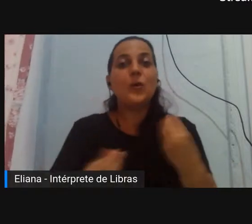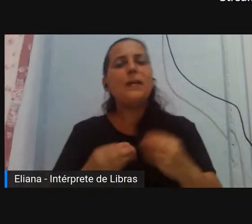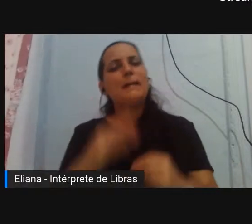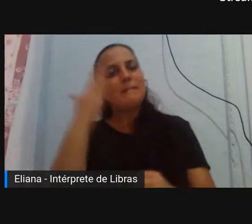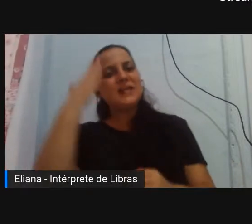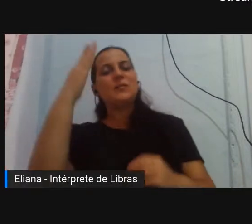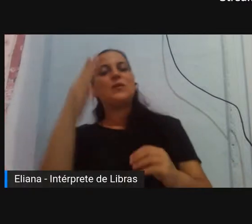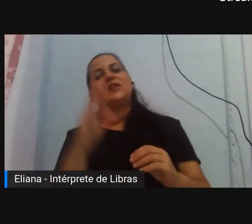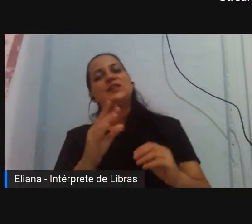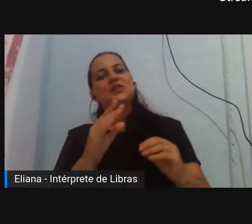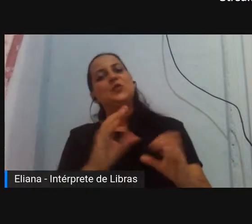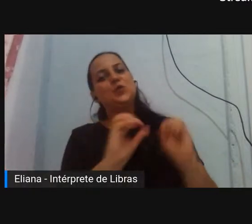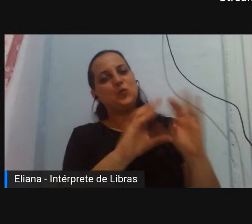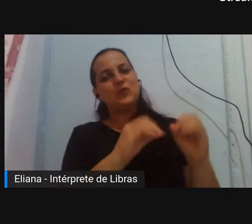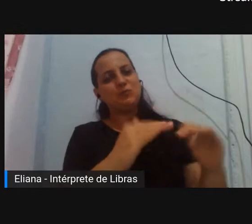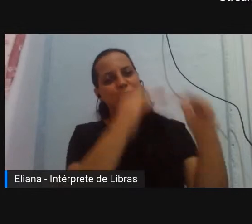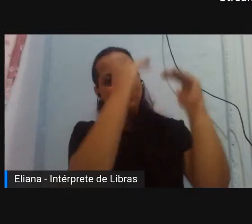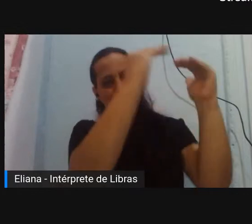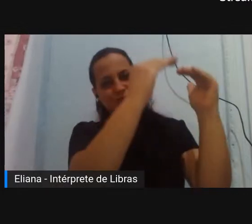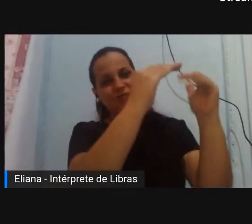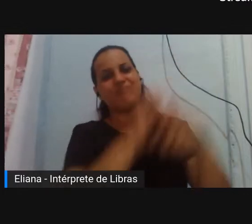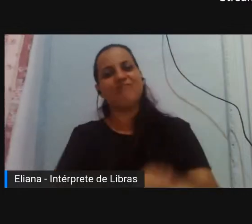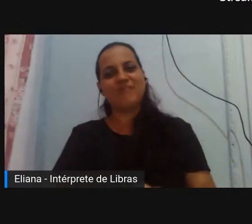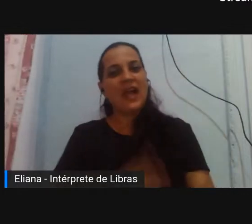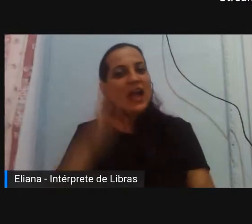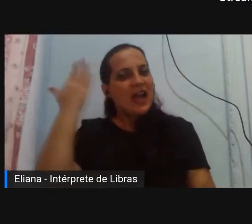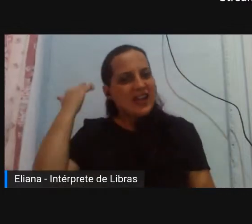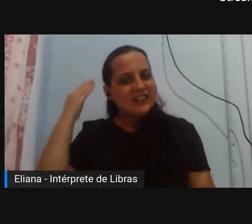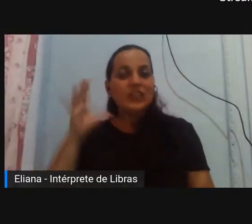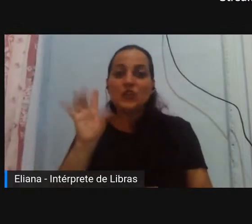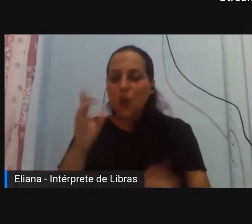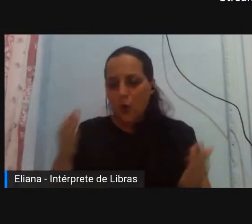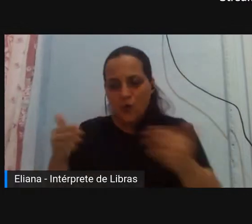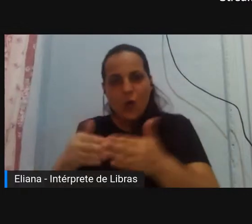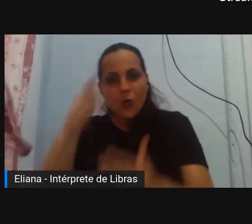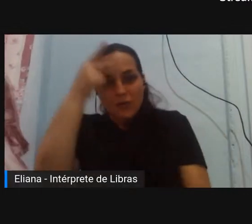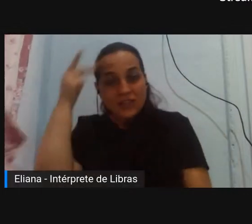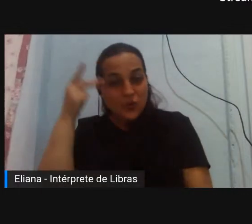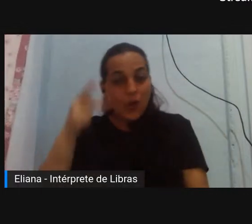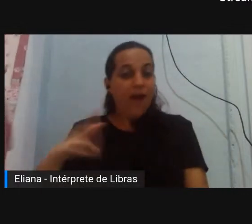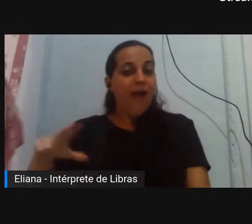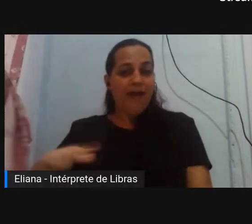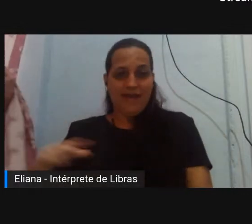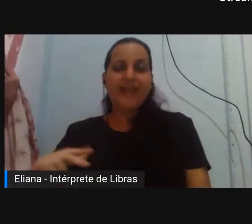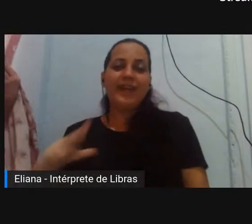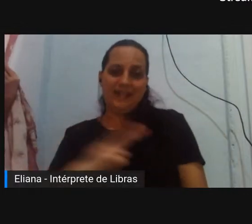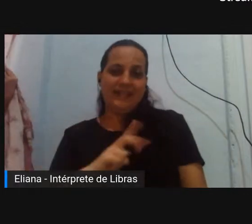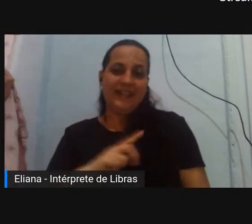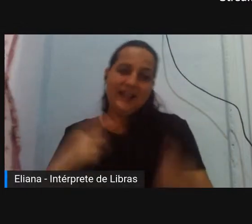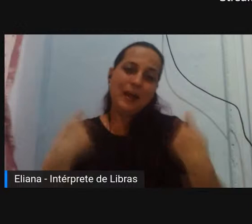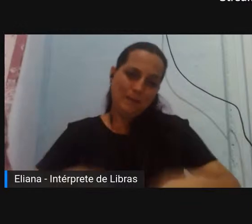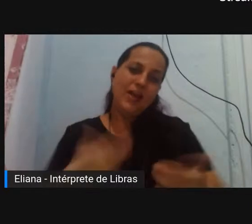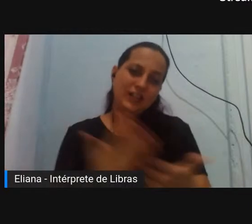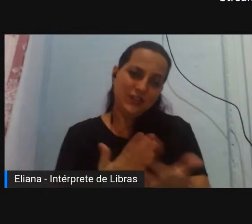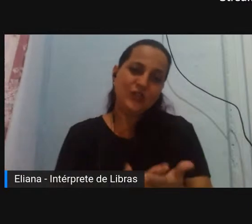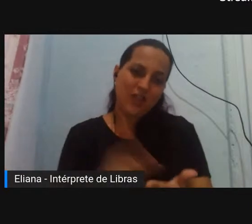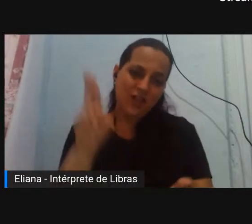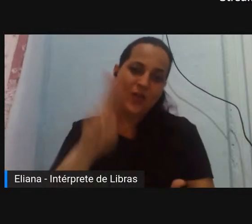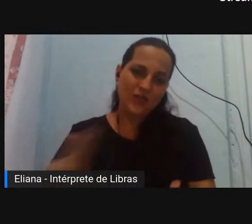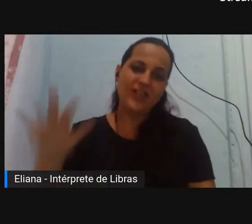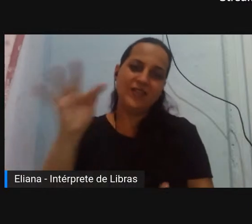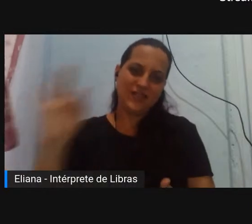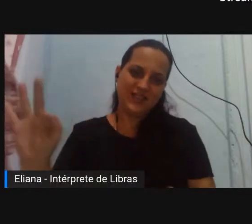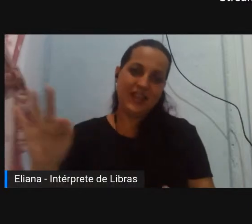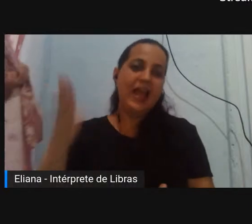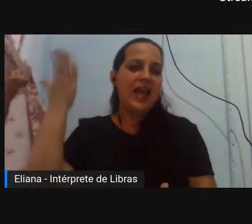superior, que era extremamente elitizado no Brasil. Nós nos lembramos disso. As universidades federais eram para